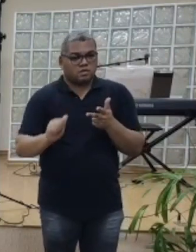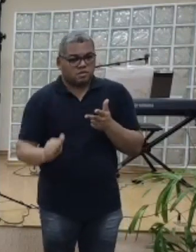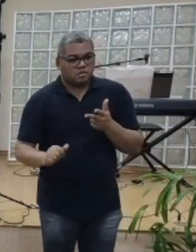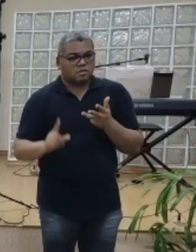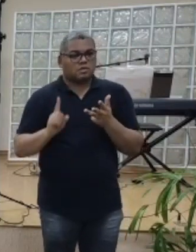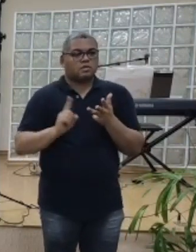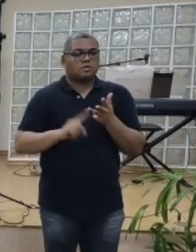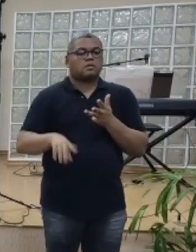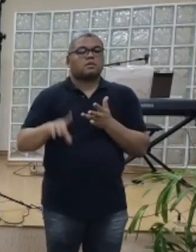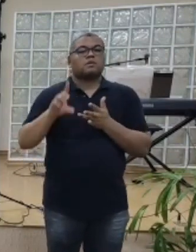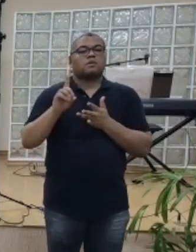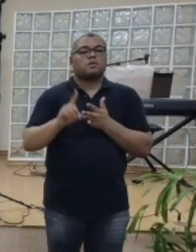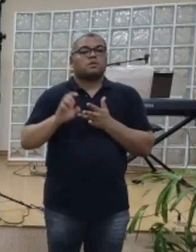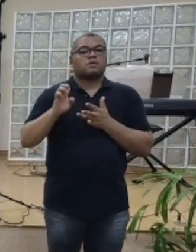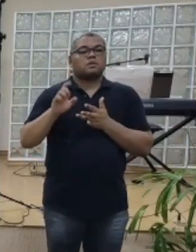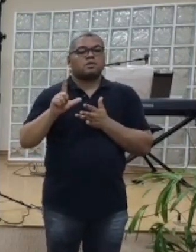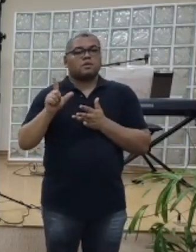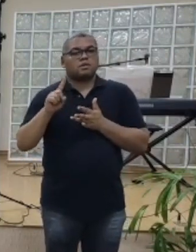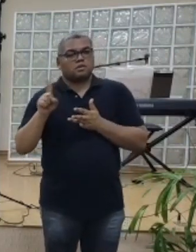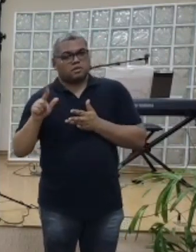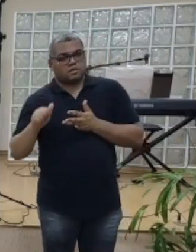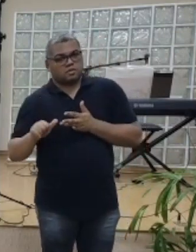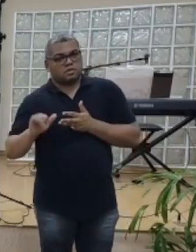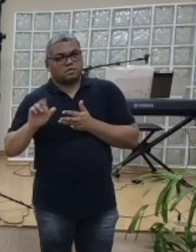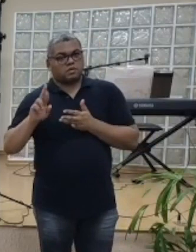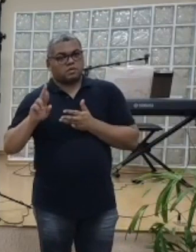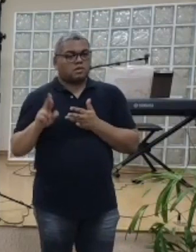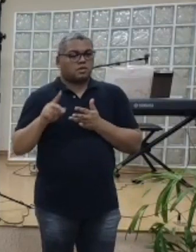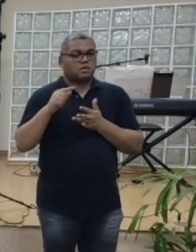um estudo. 4 pessoas.